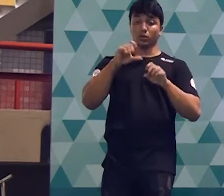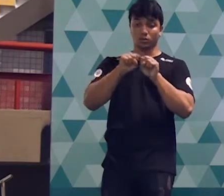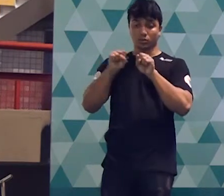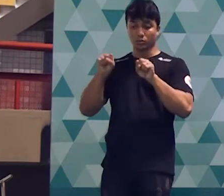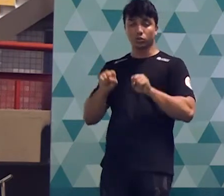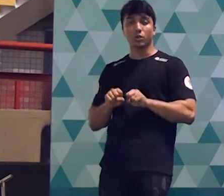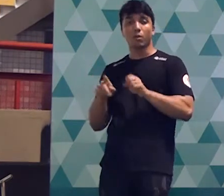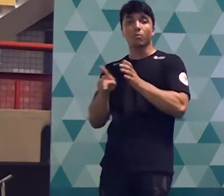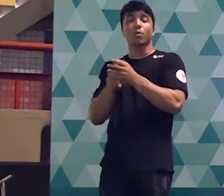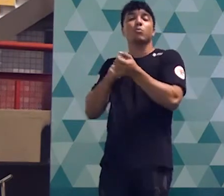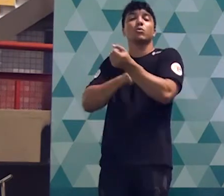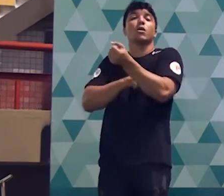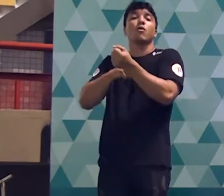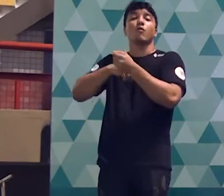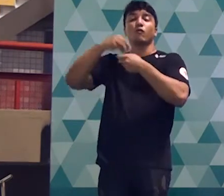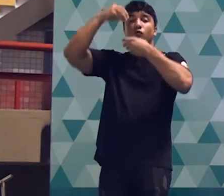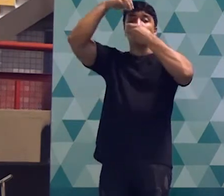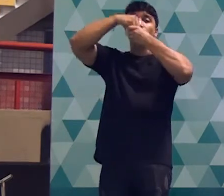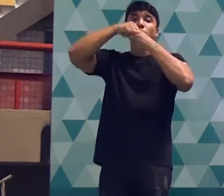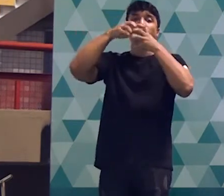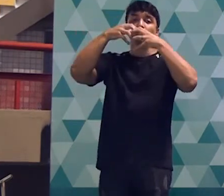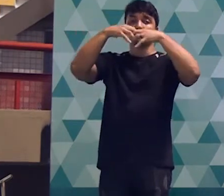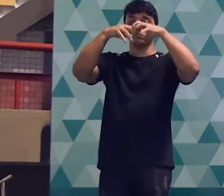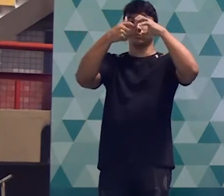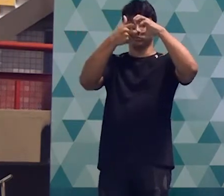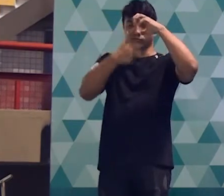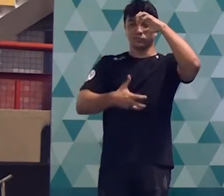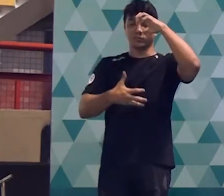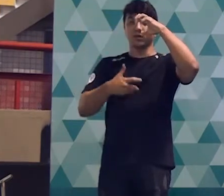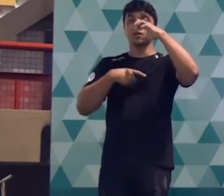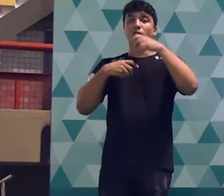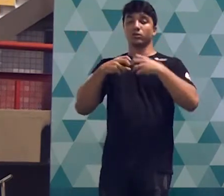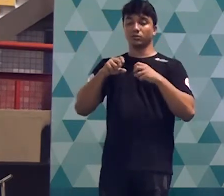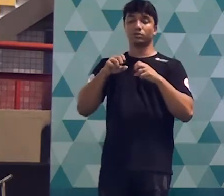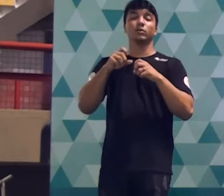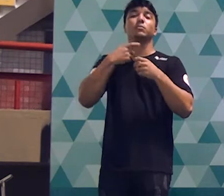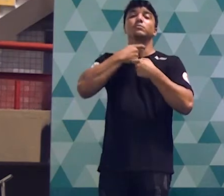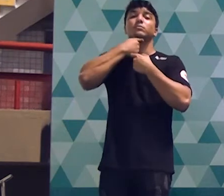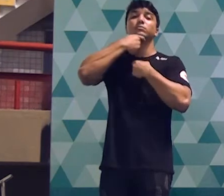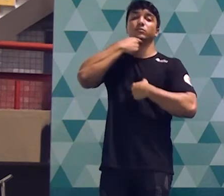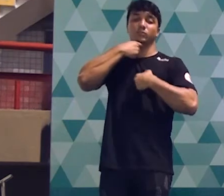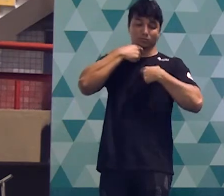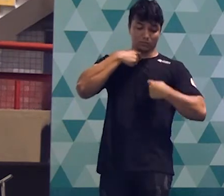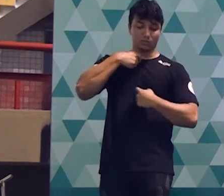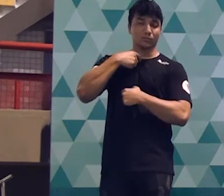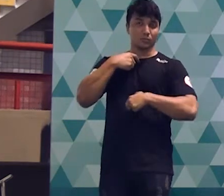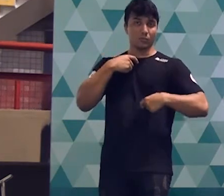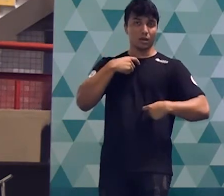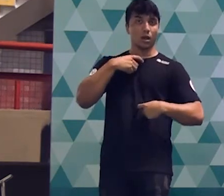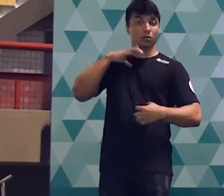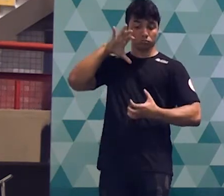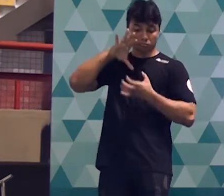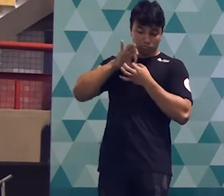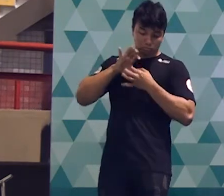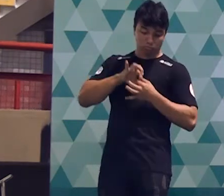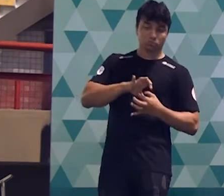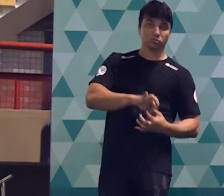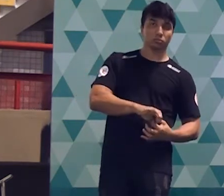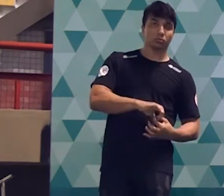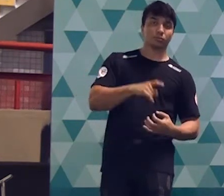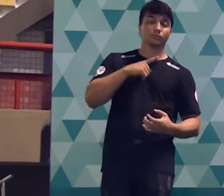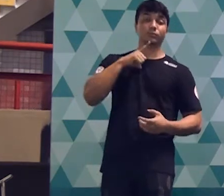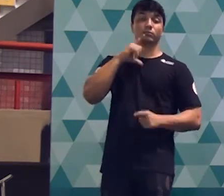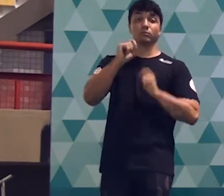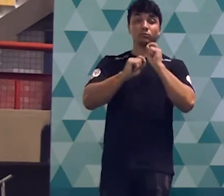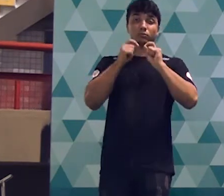sistema nervoso, o sistema digestivo, porque essa noção, ela é de conjunto. Essa aula que a gente está tendo hoje